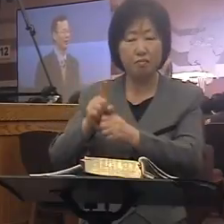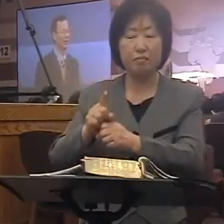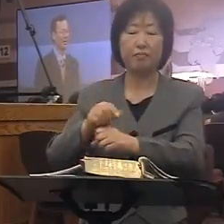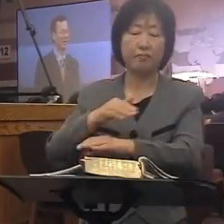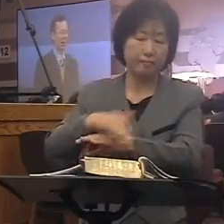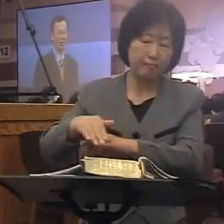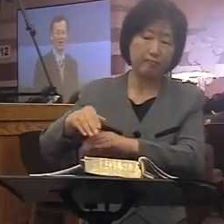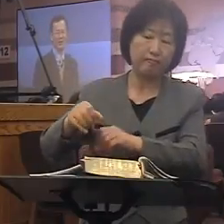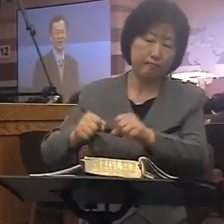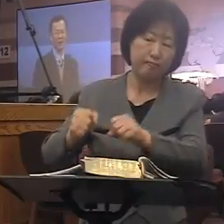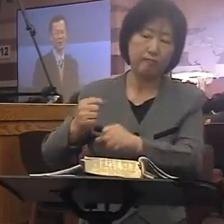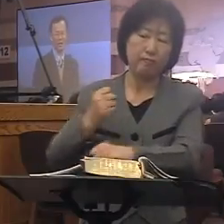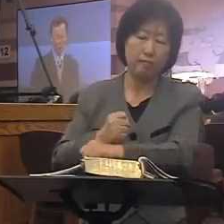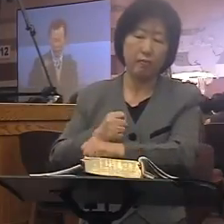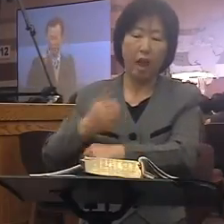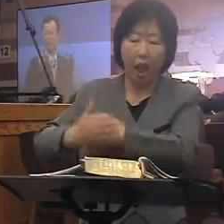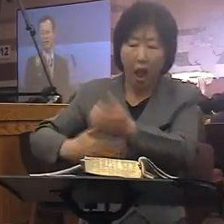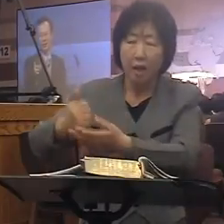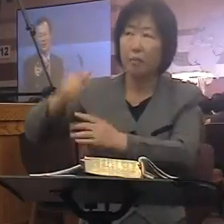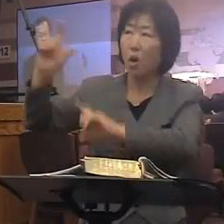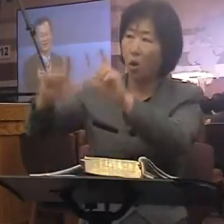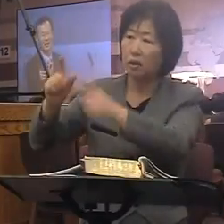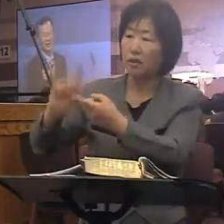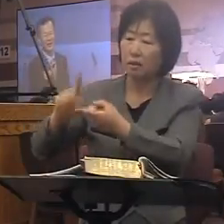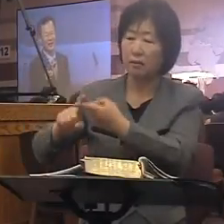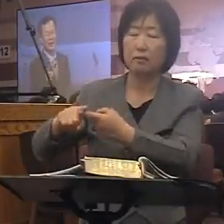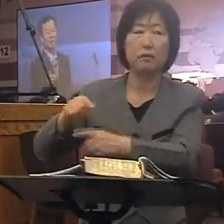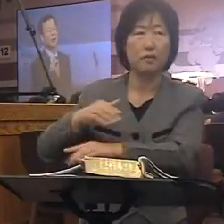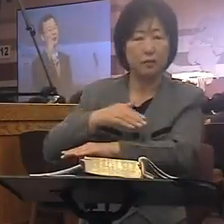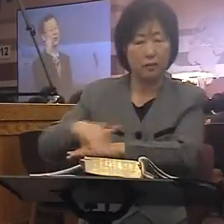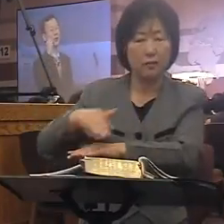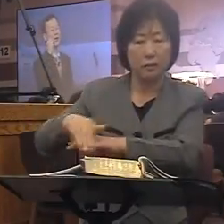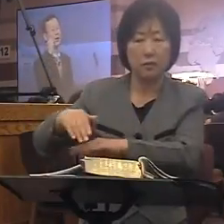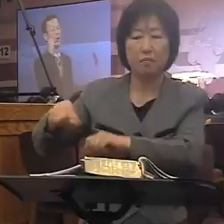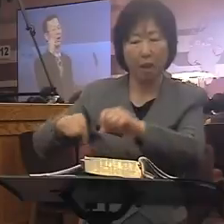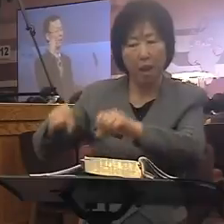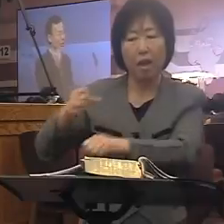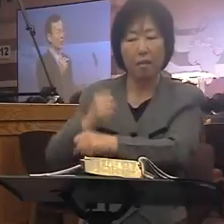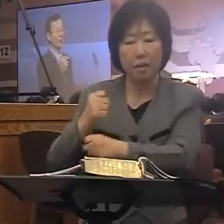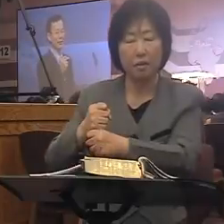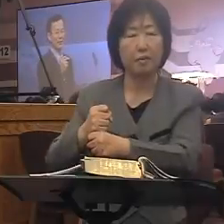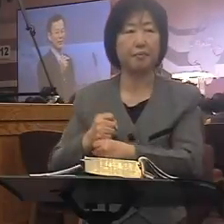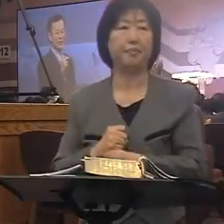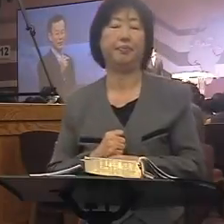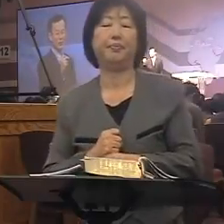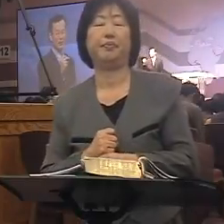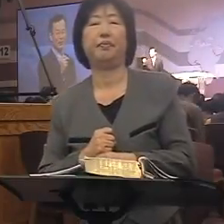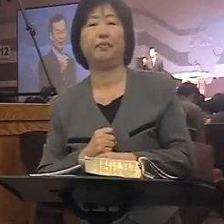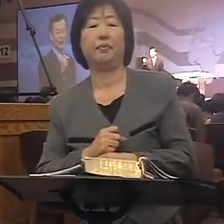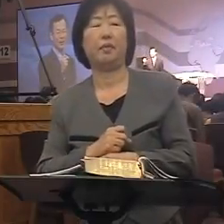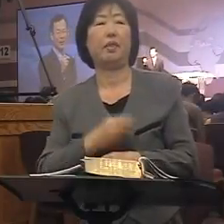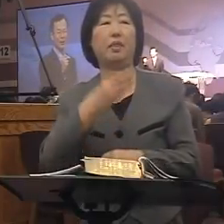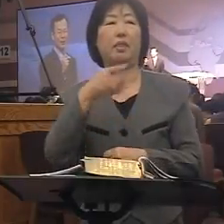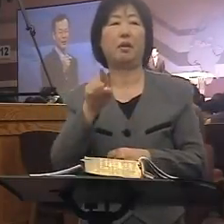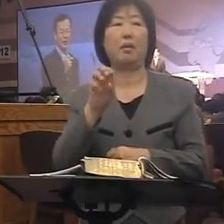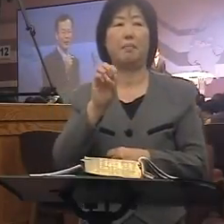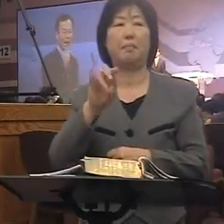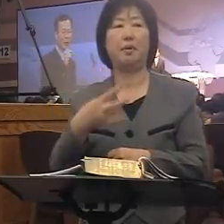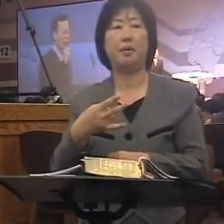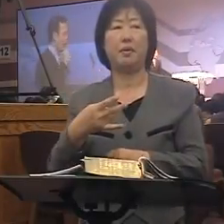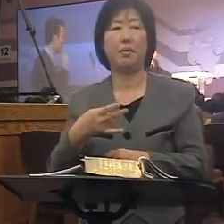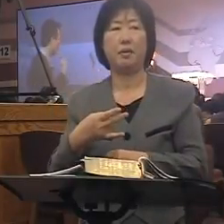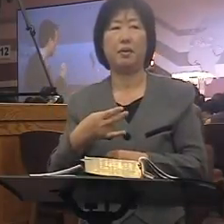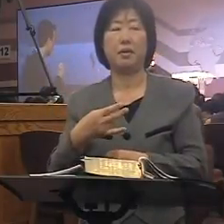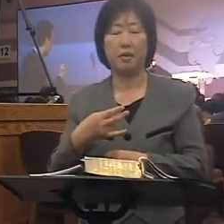만드셔서 사용하셨다는 겁니다. Tough grace, but amazing grace. 그렇죠?